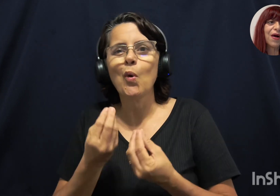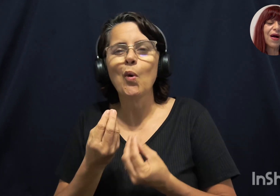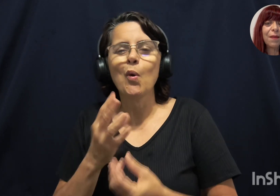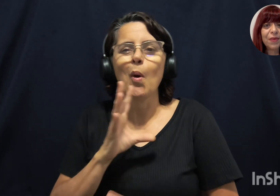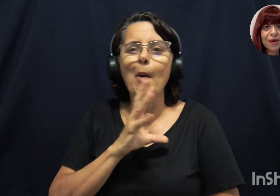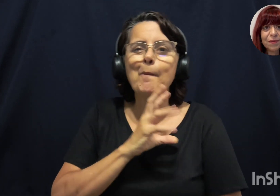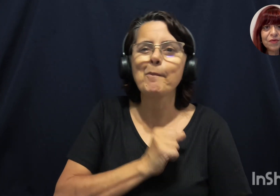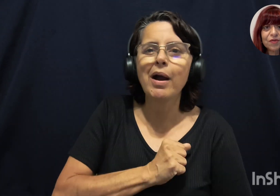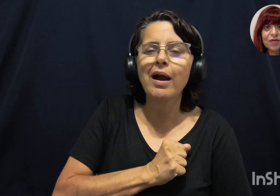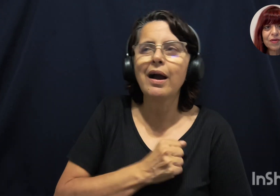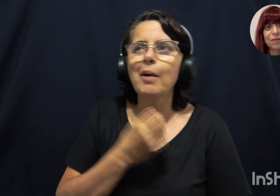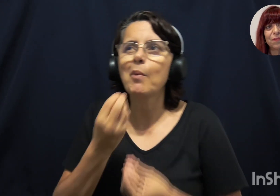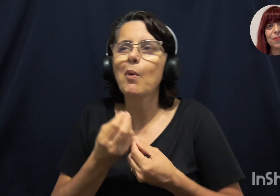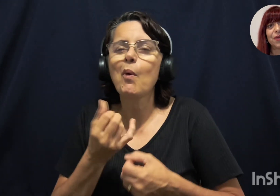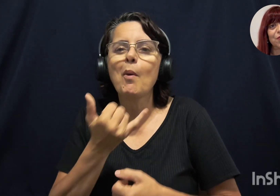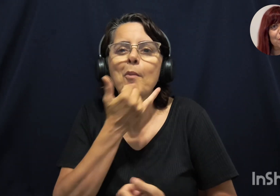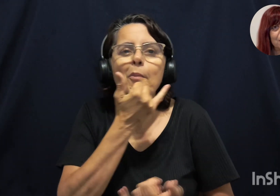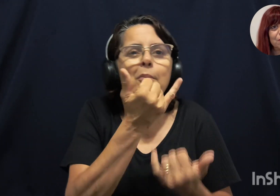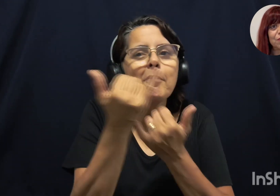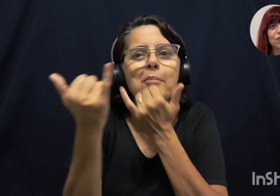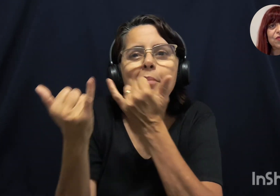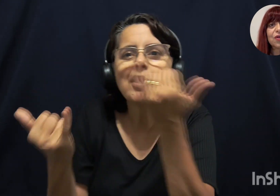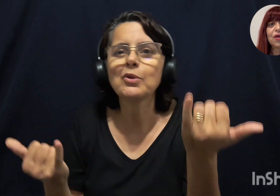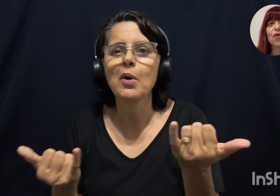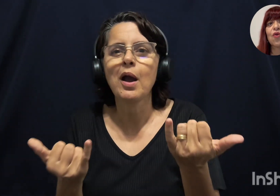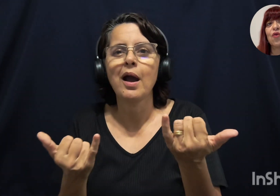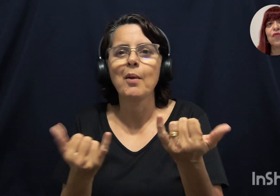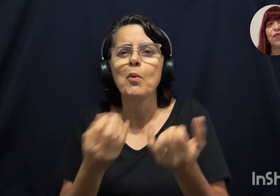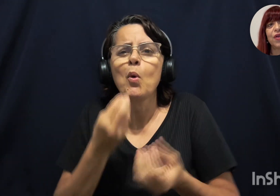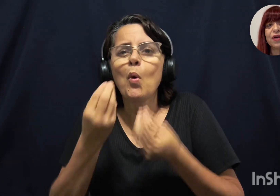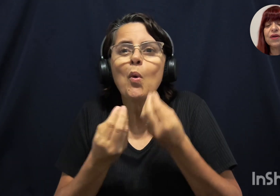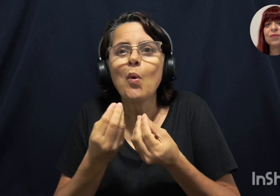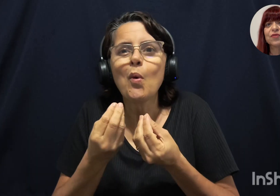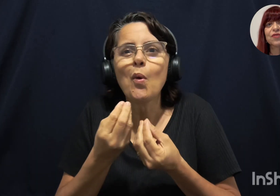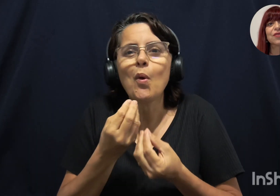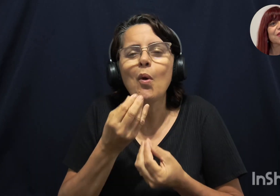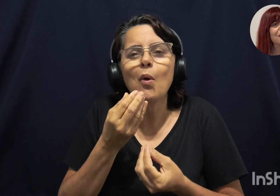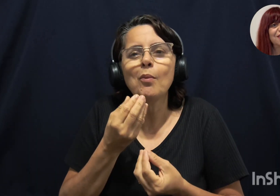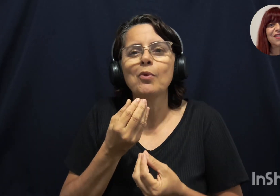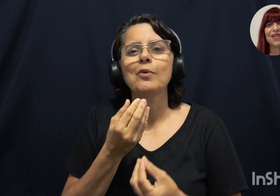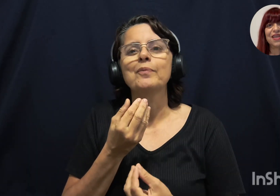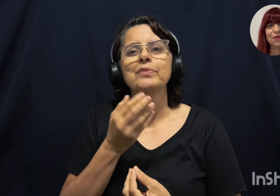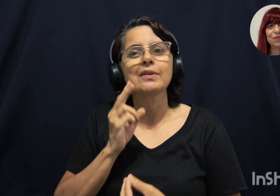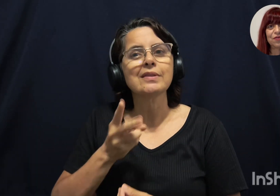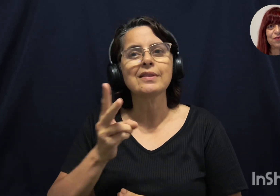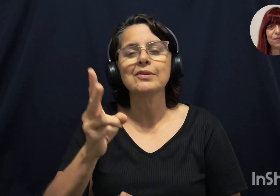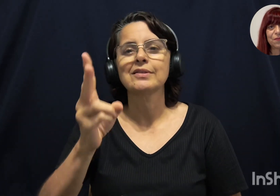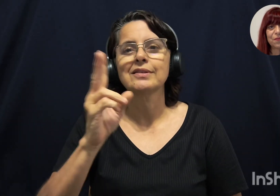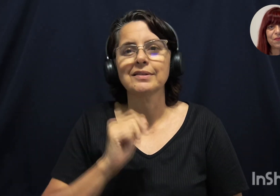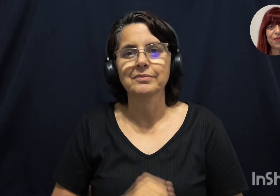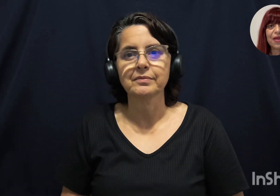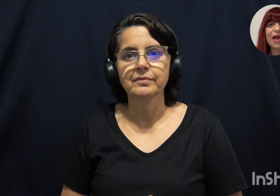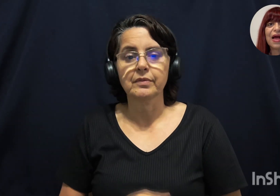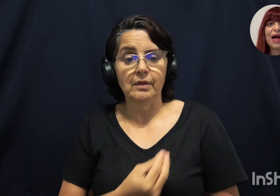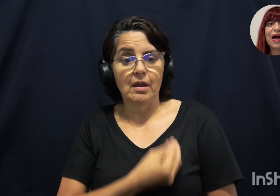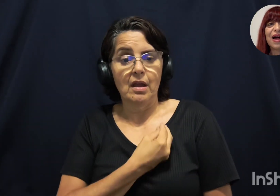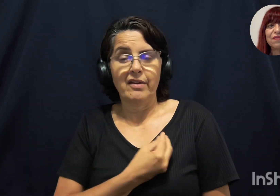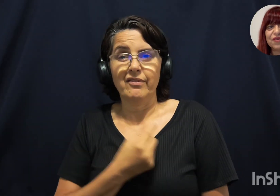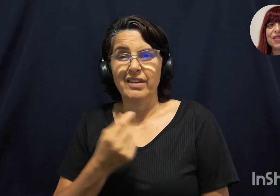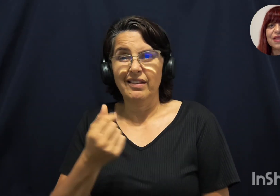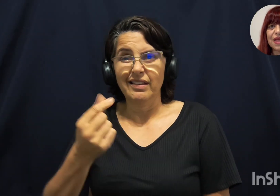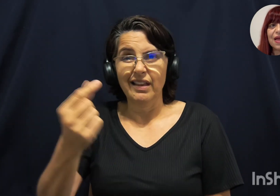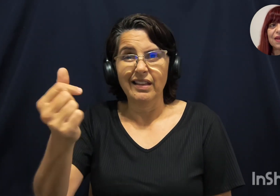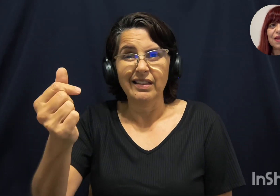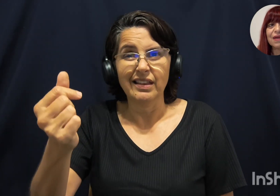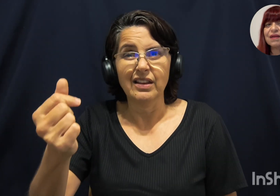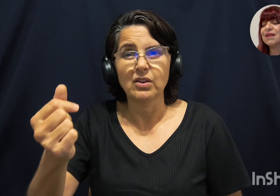como amamos, perdoamos, confiamos e seguimos. A